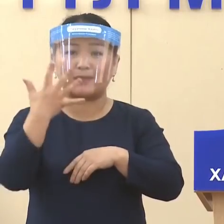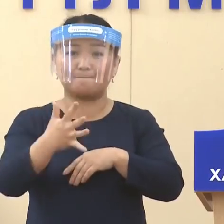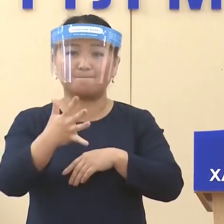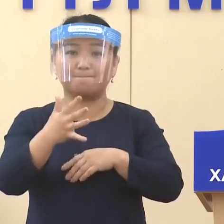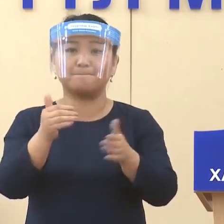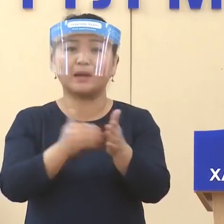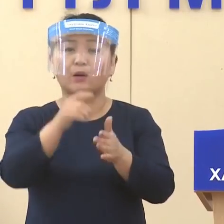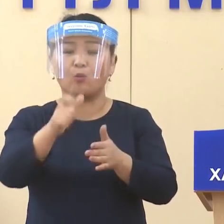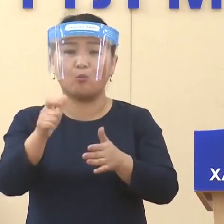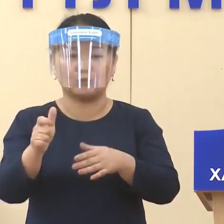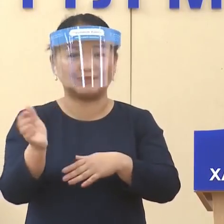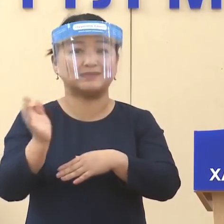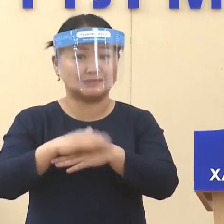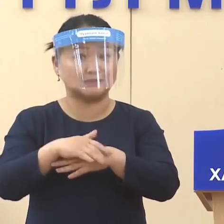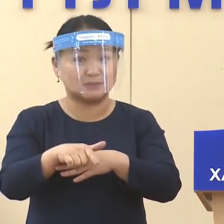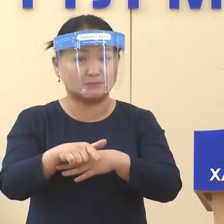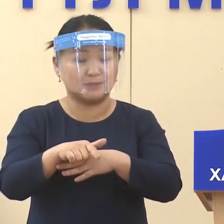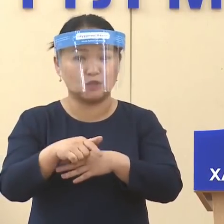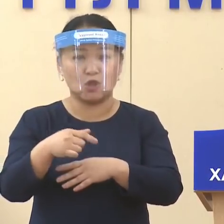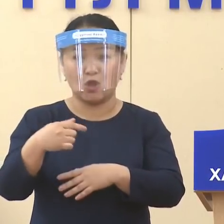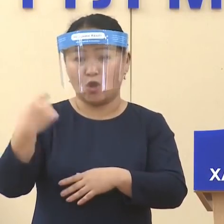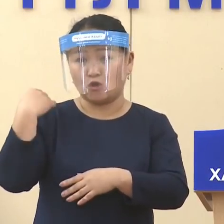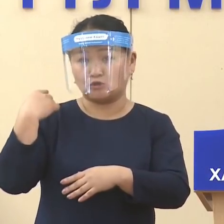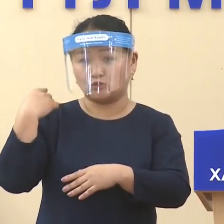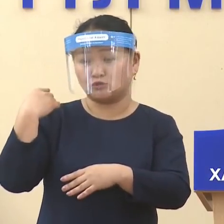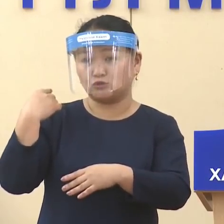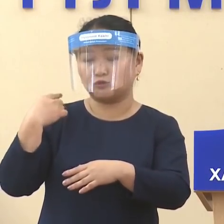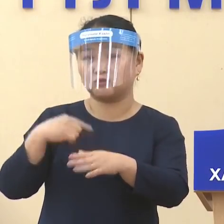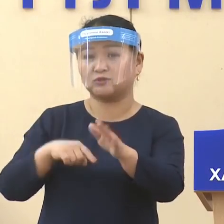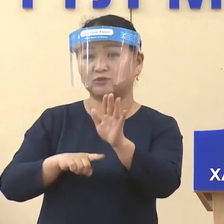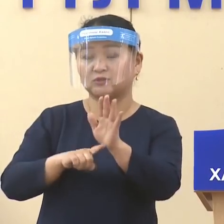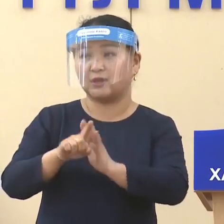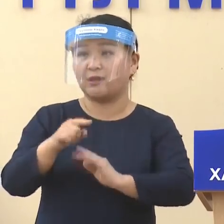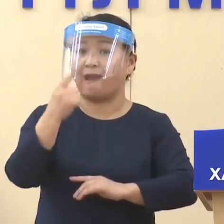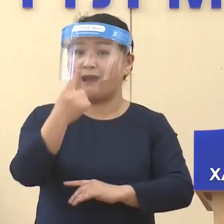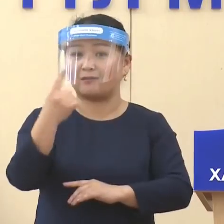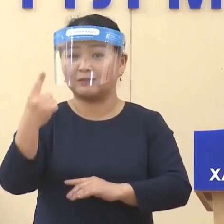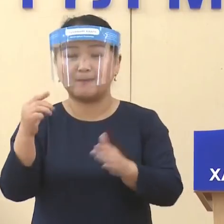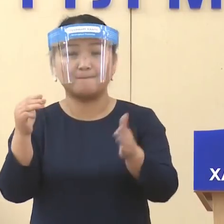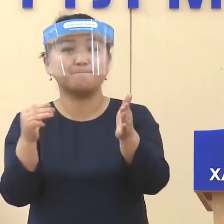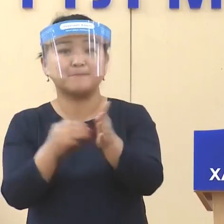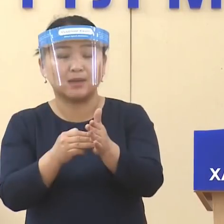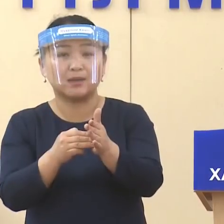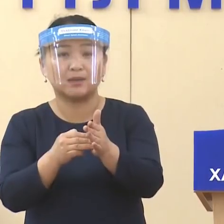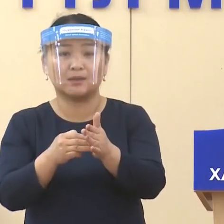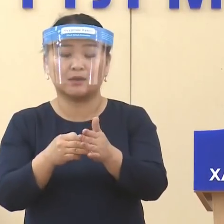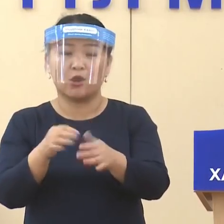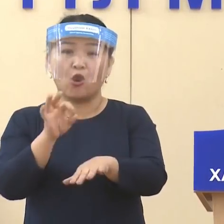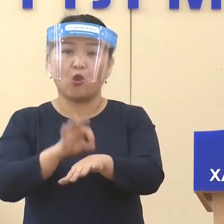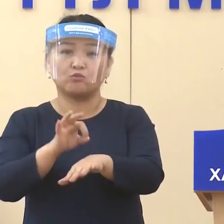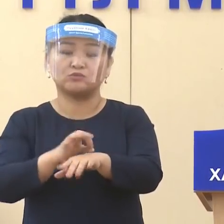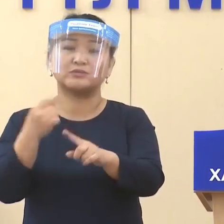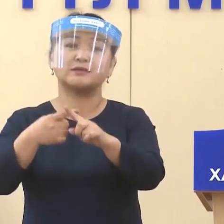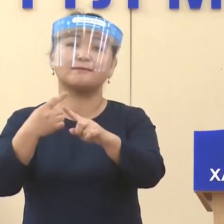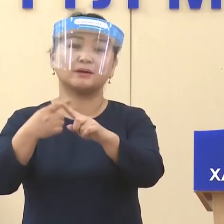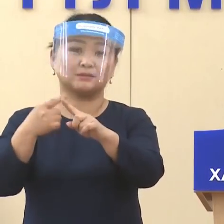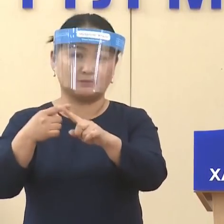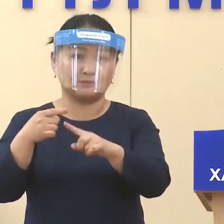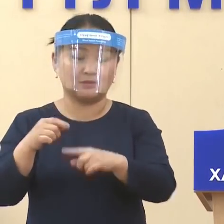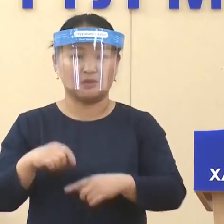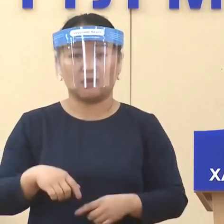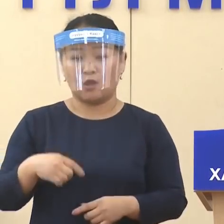байна. За ингээд нийт өчигдрөөс эхлээд 11 мянган хүнээр өвчл нэмэгдсэн байна.